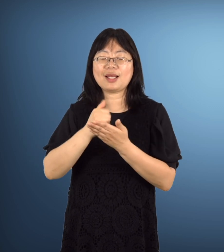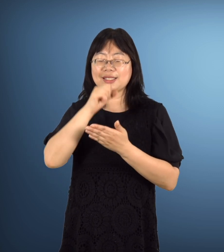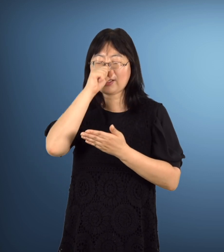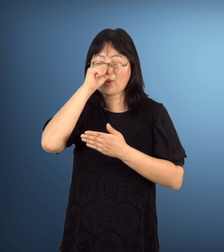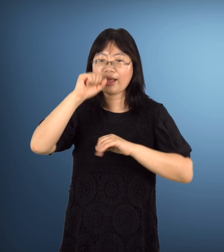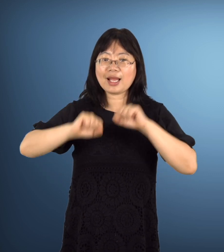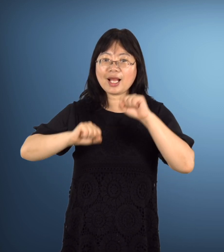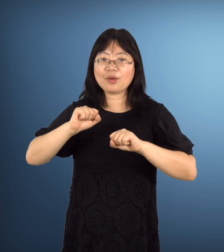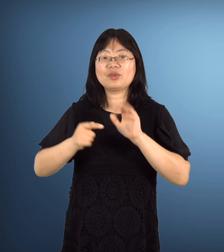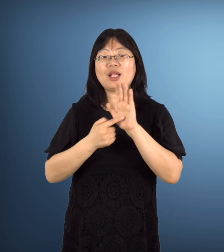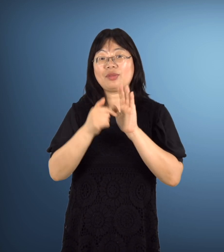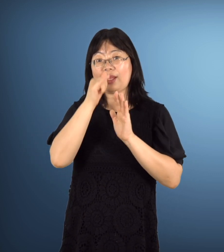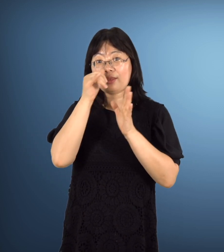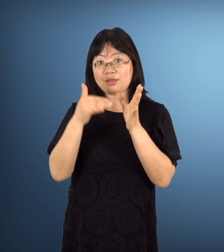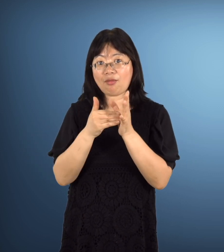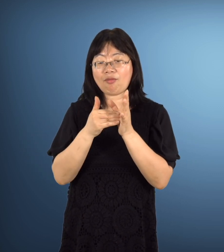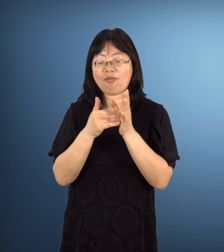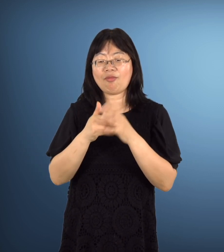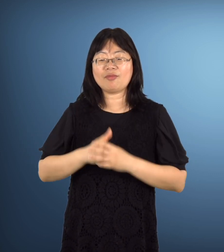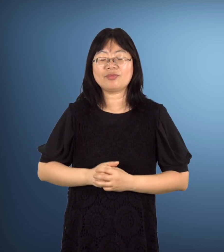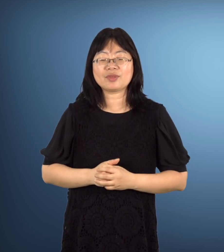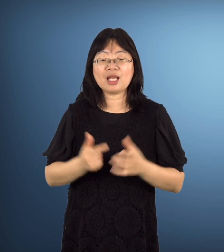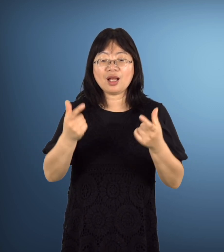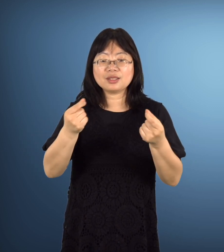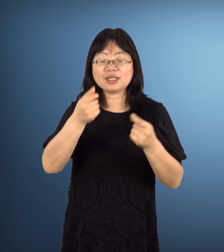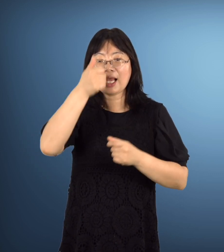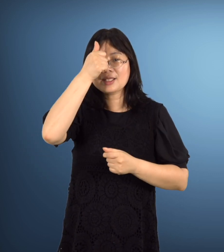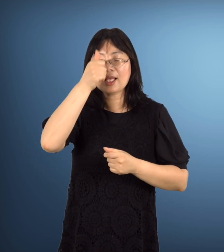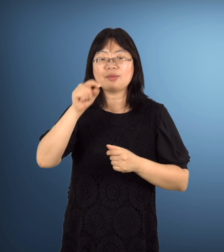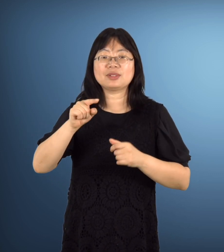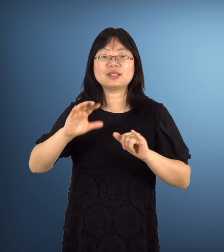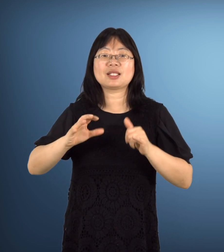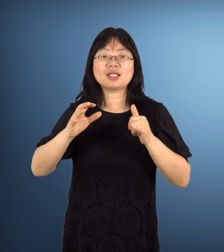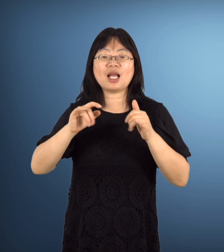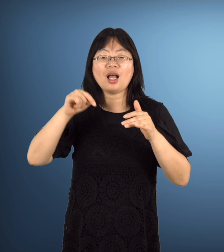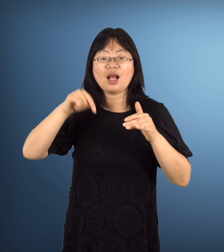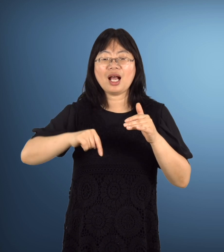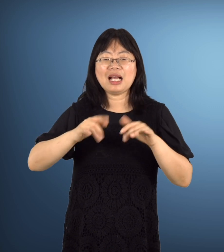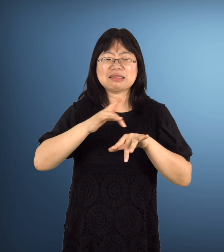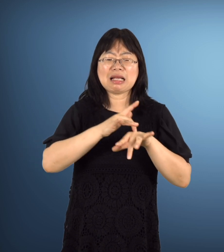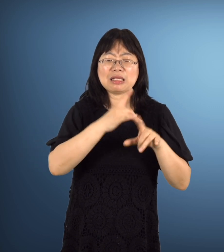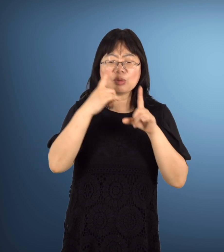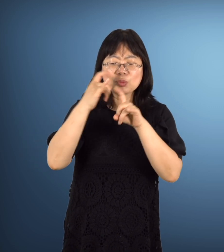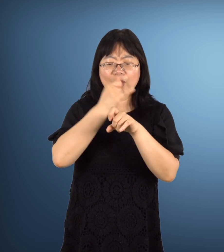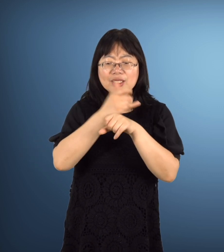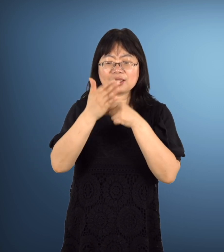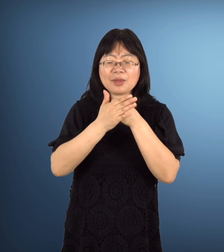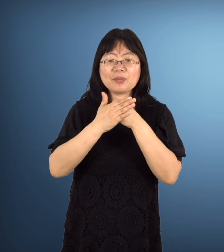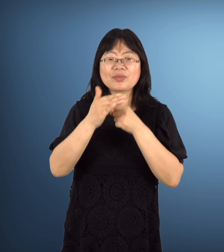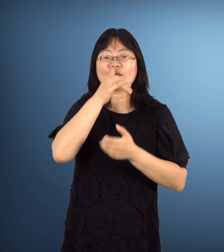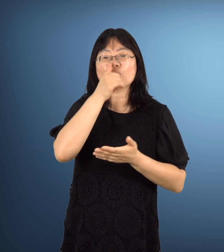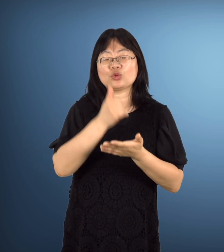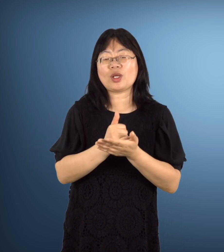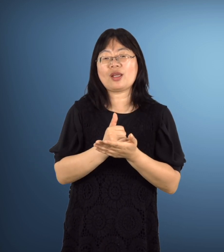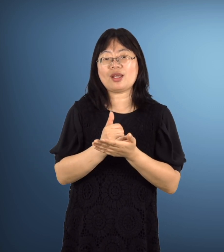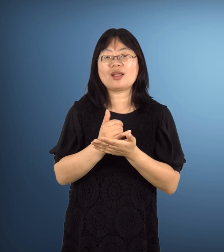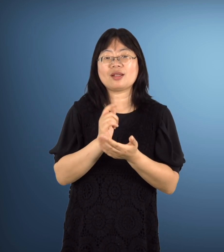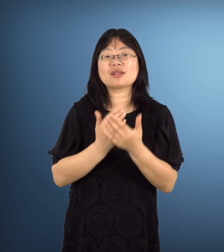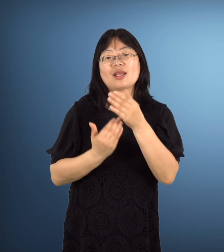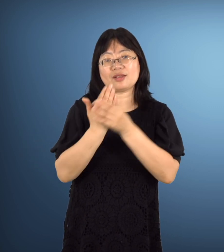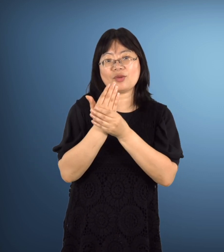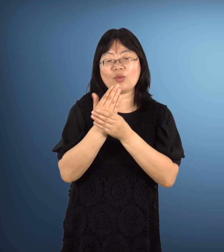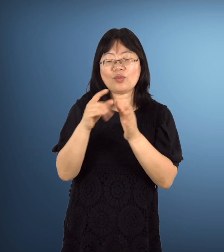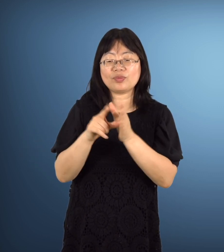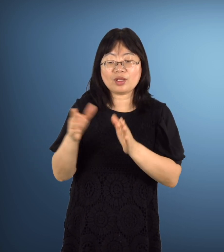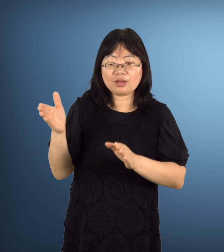얘기합니다. 그랬던 아담과 이 세상에 사단의 유혹으로 죄가 들어와요.